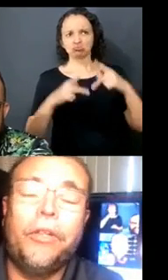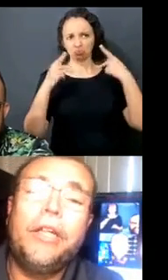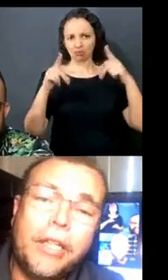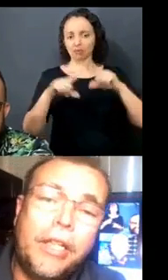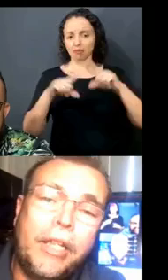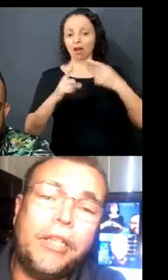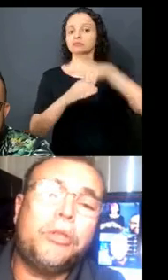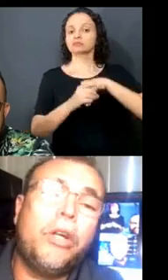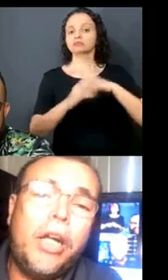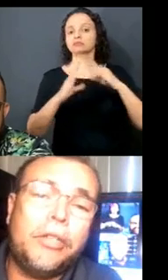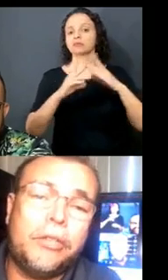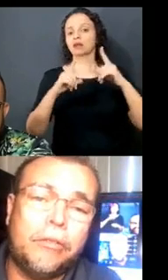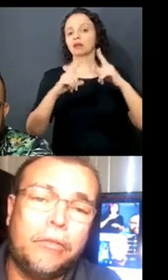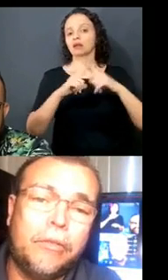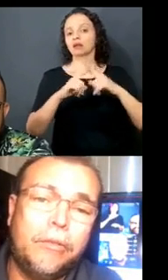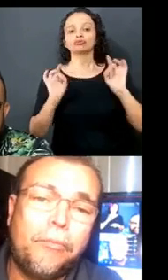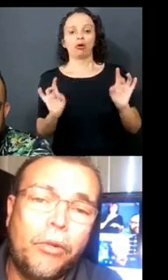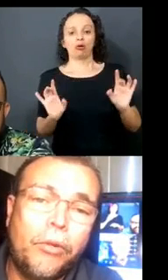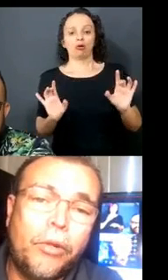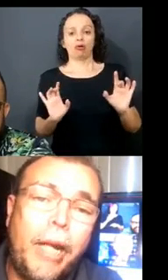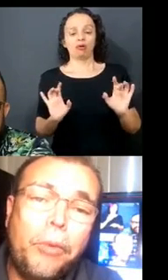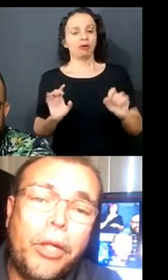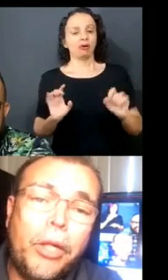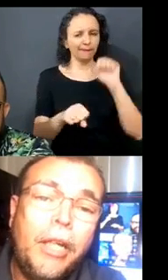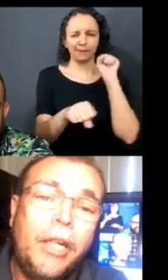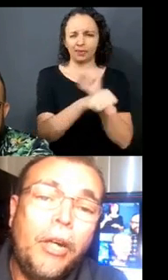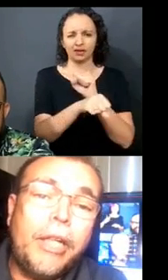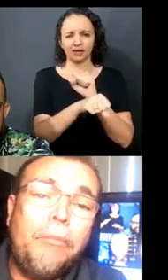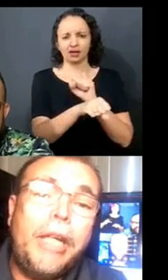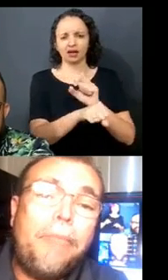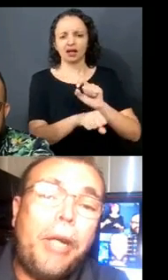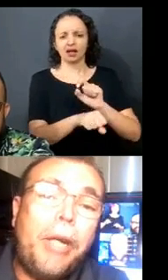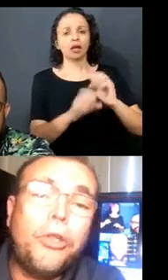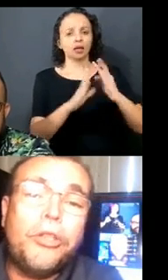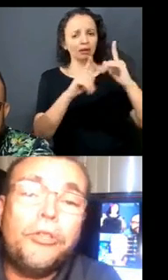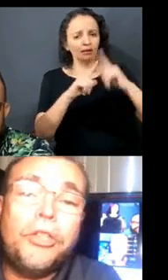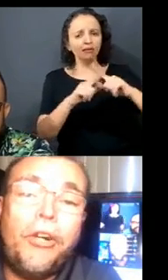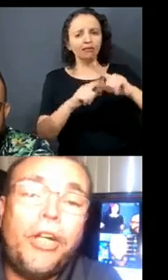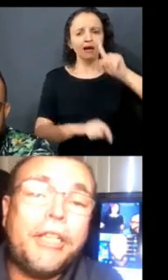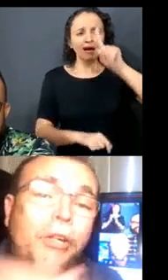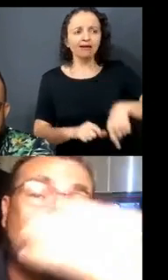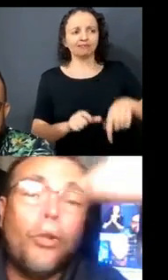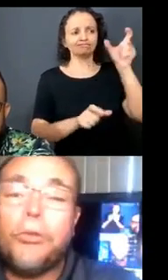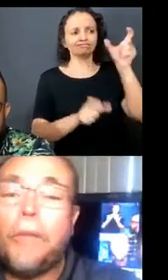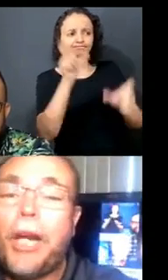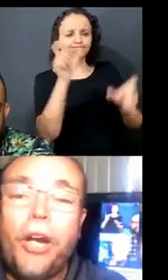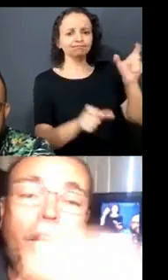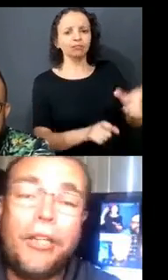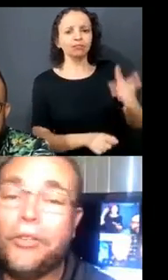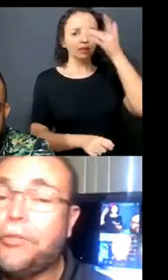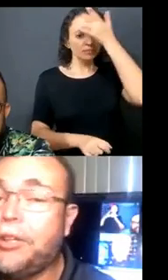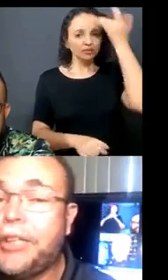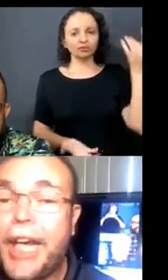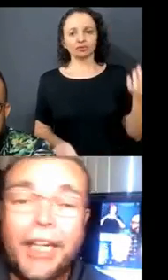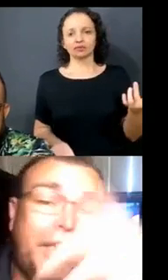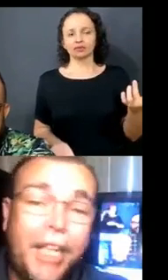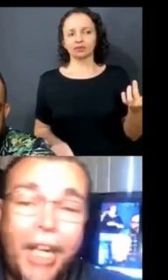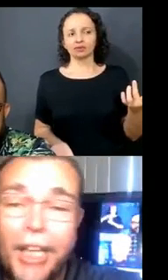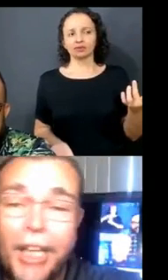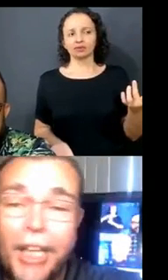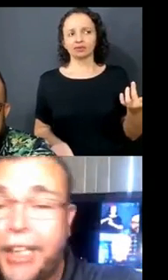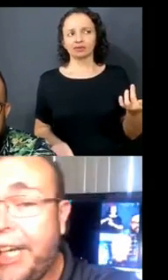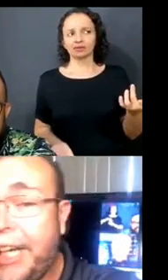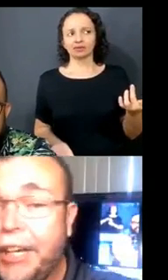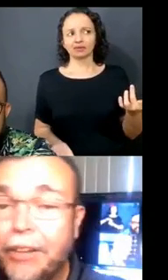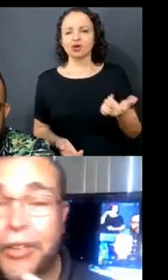novo, igreja somos nós. O que é importante... Quando a mulher perguntou, Jesus, aonde que o culto é melhor? Jesus falou, nem aqui,